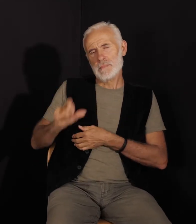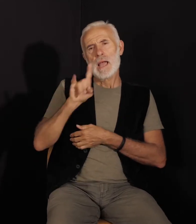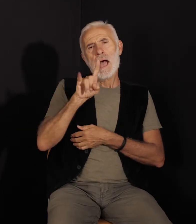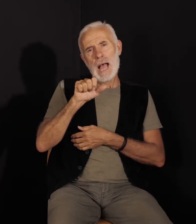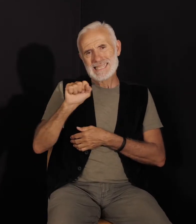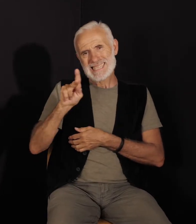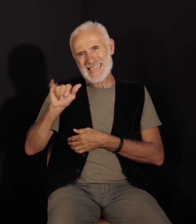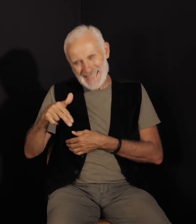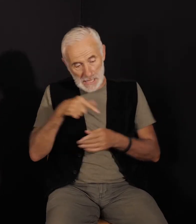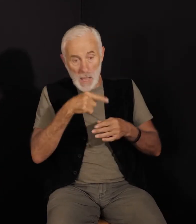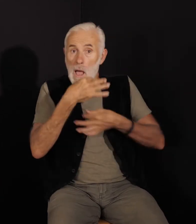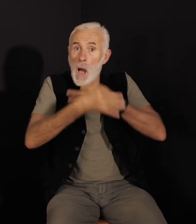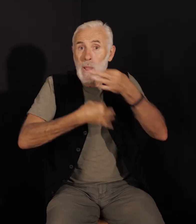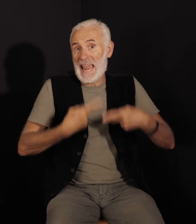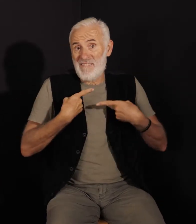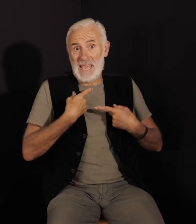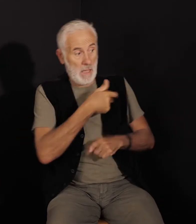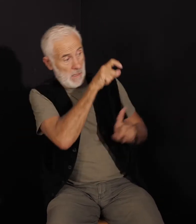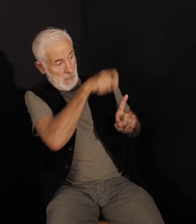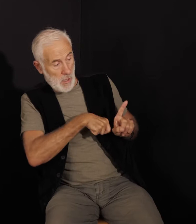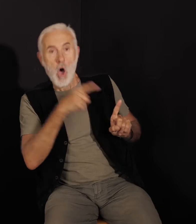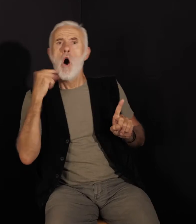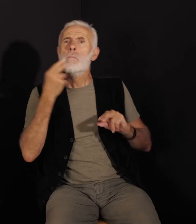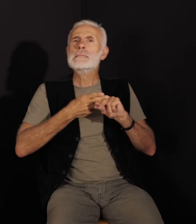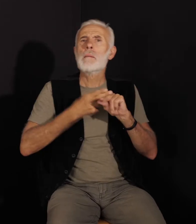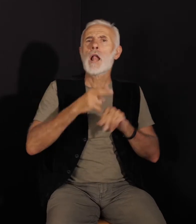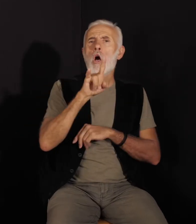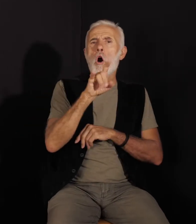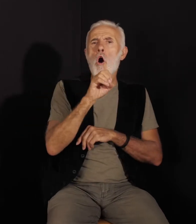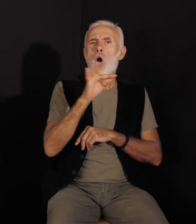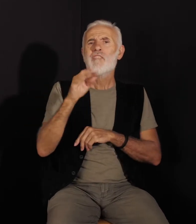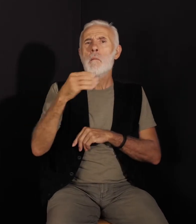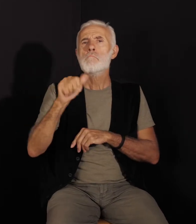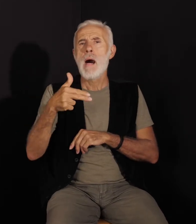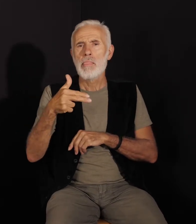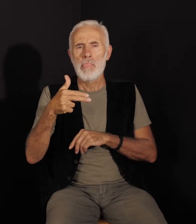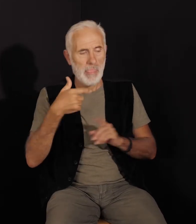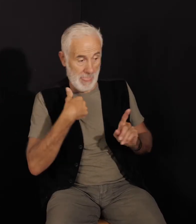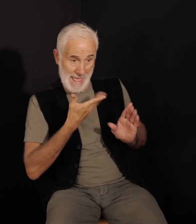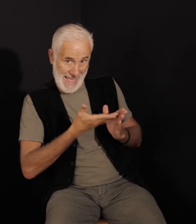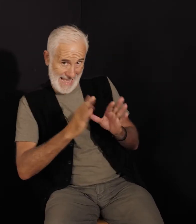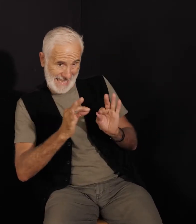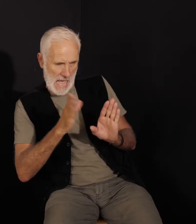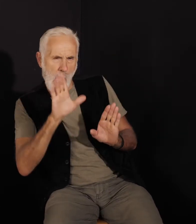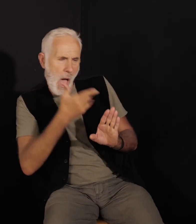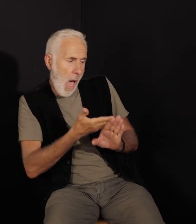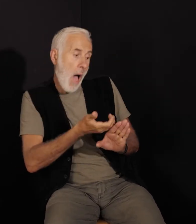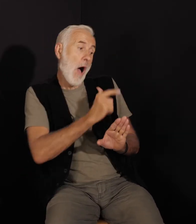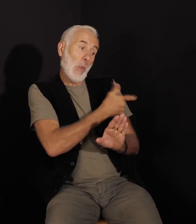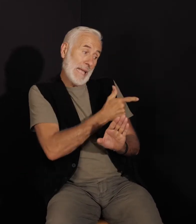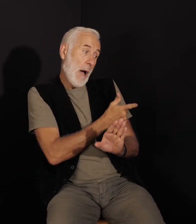biographie d'Abby Hoffman. Alors en fait, il faut le raccrocher à un livre qu'on a publié précédemment, Listen Whitey de Pat Thomas,